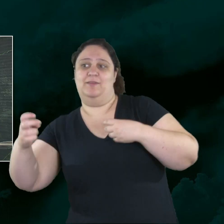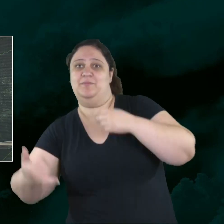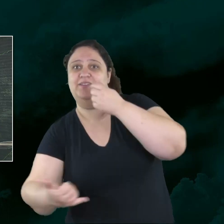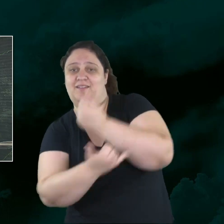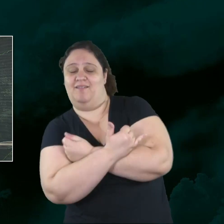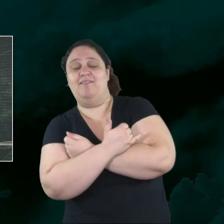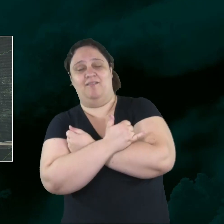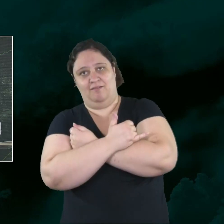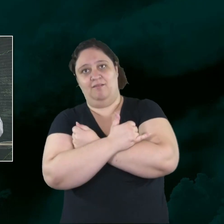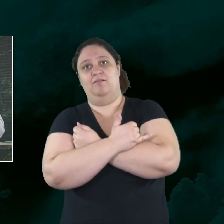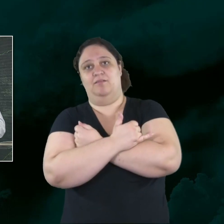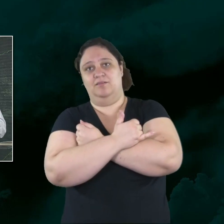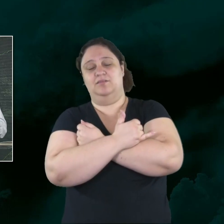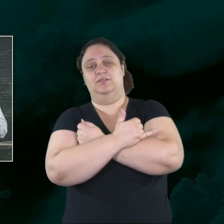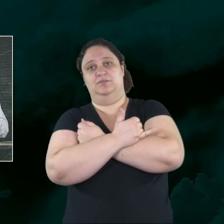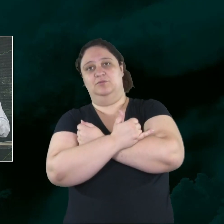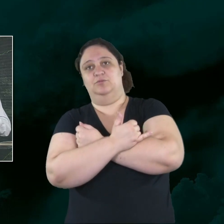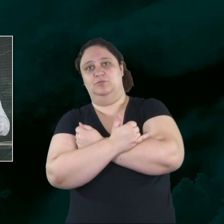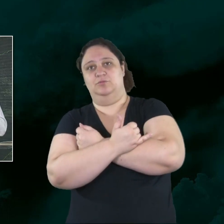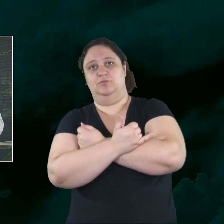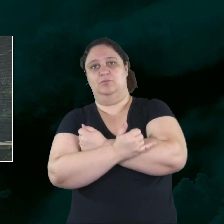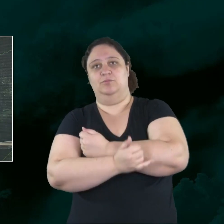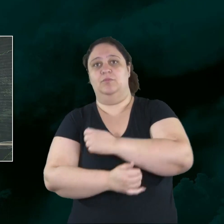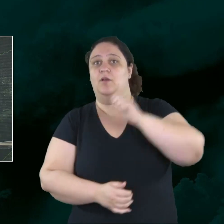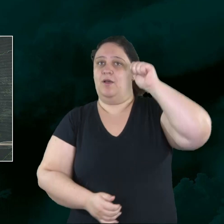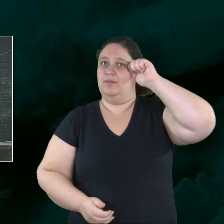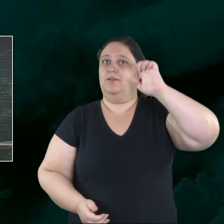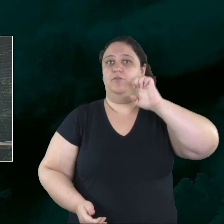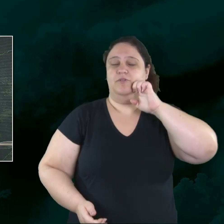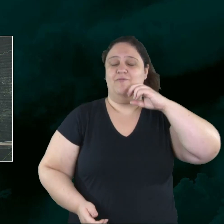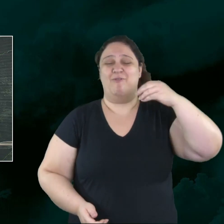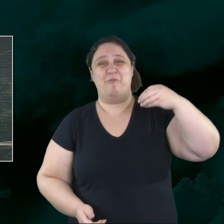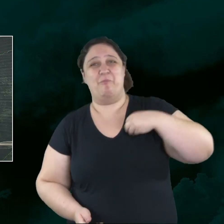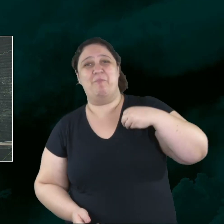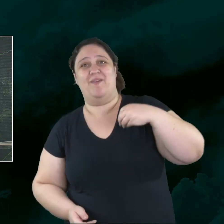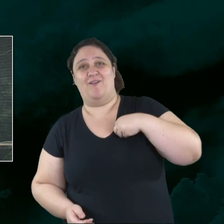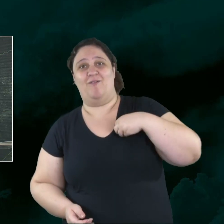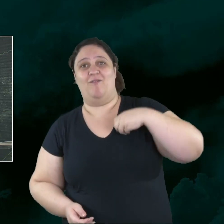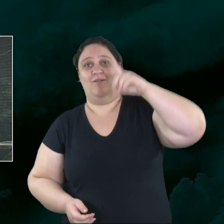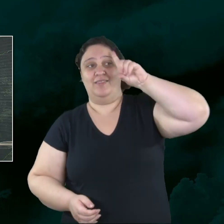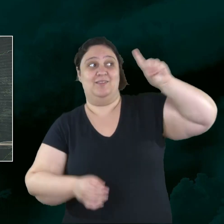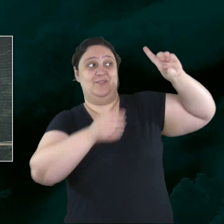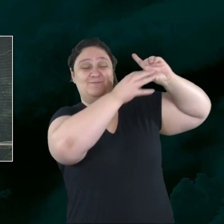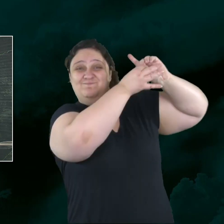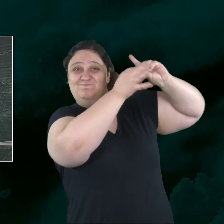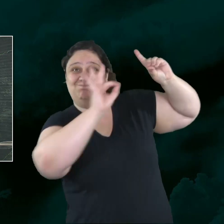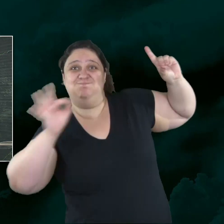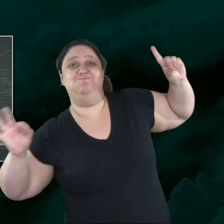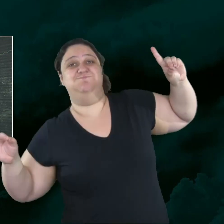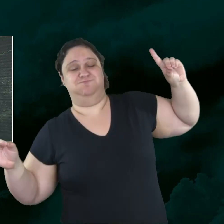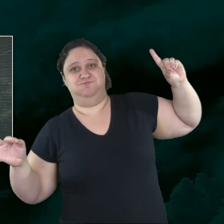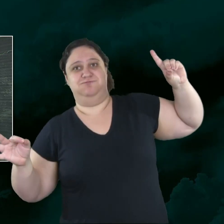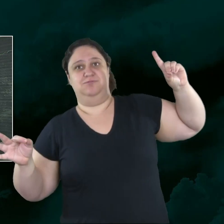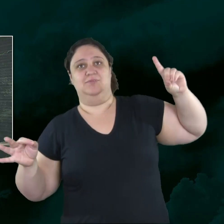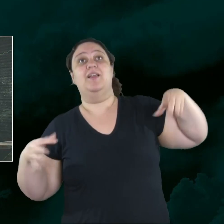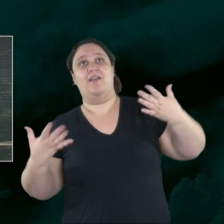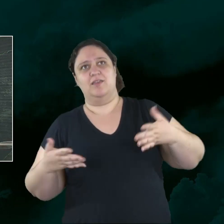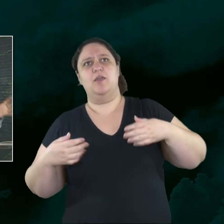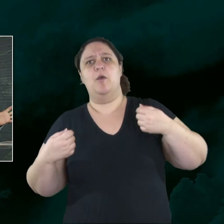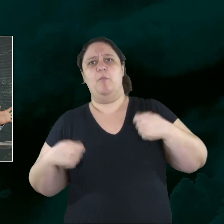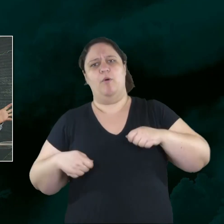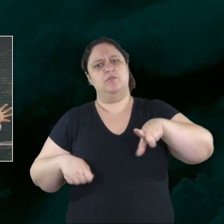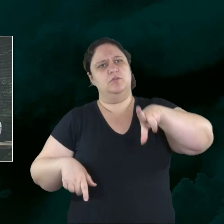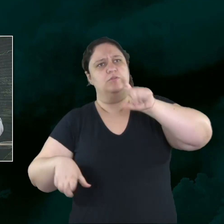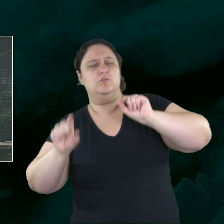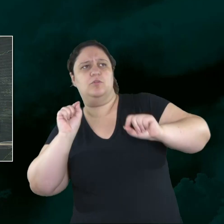bem e do mal, buscando uma outra conexão que lhe dá a capacidade de escolher o bem e o mal, que não